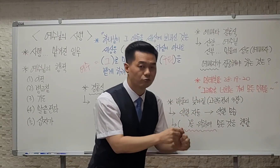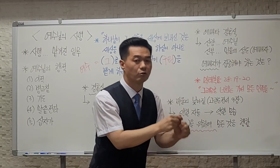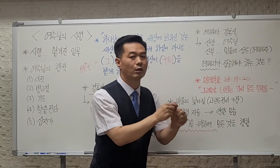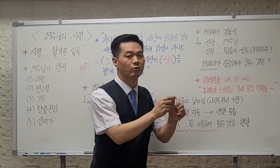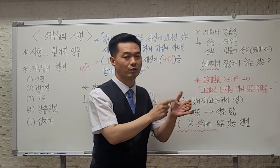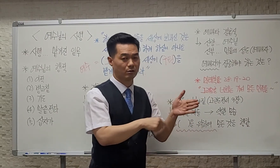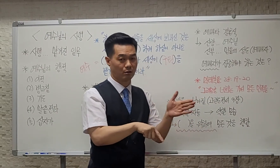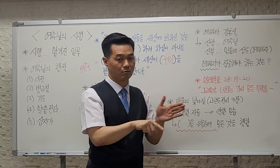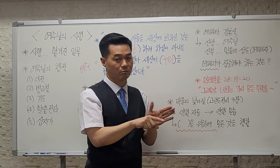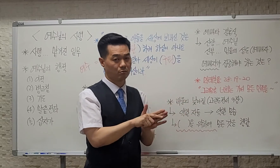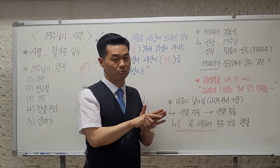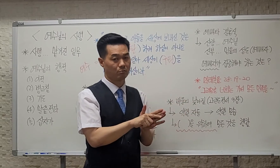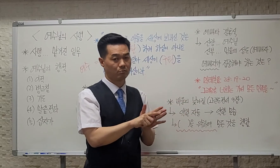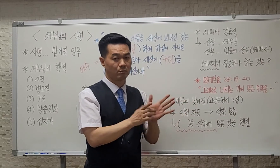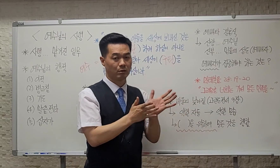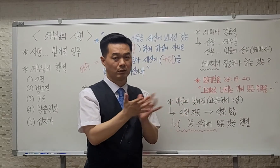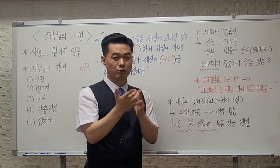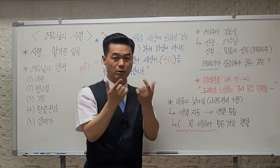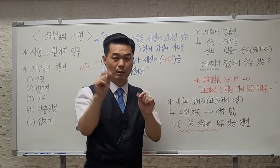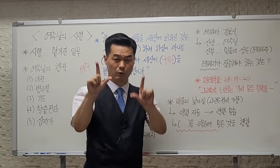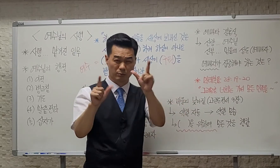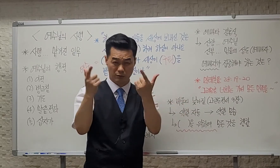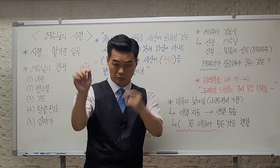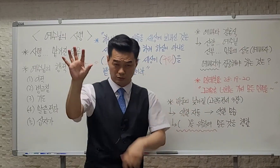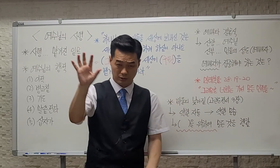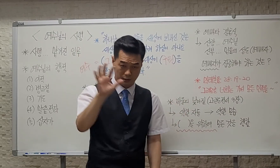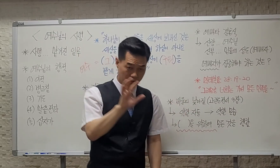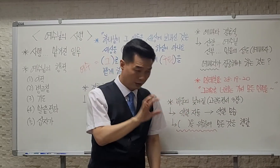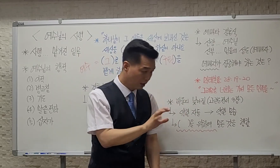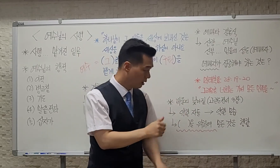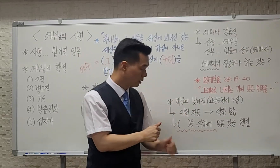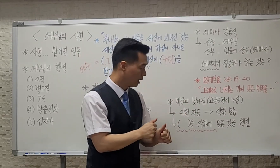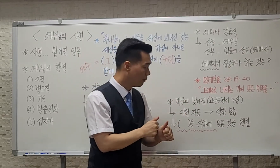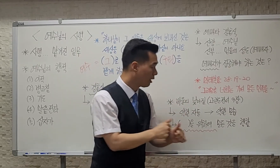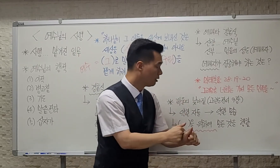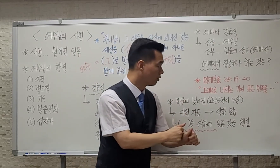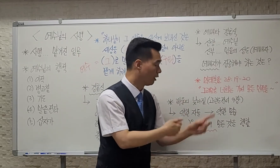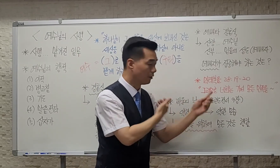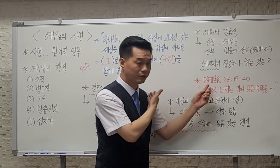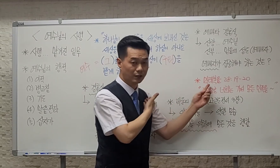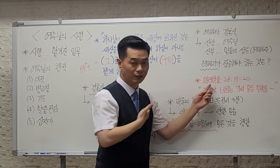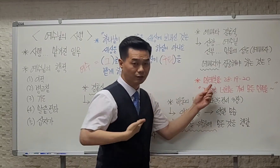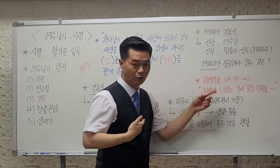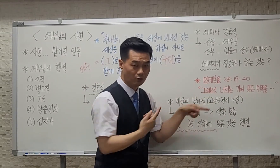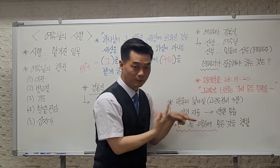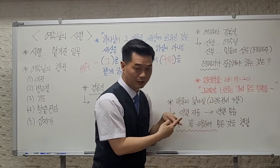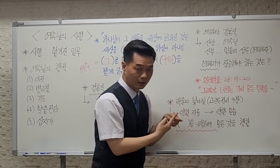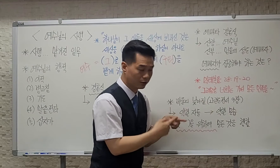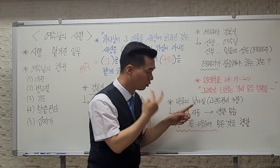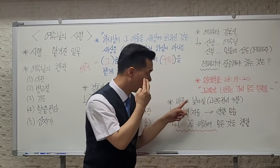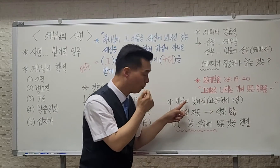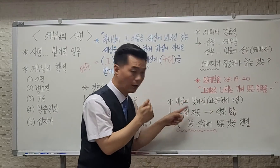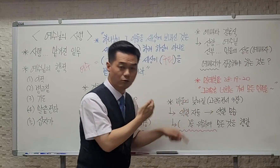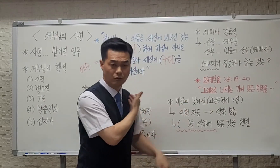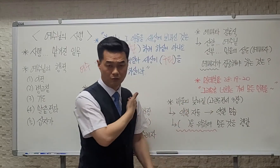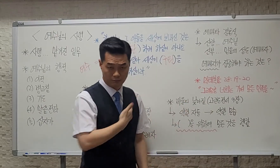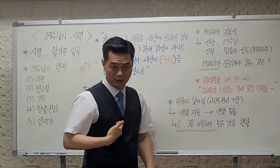구원하기 위해서. 예수님의 모습을 똑같이 닮아가는 거예요. 제자들도 마찬가지고 바울도